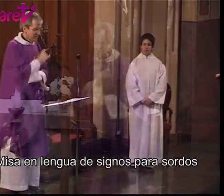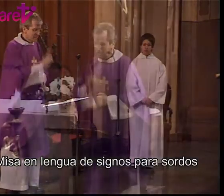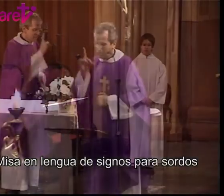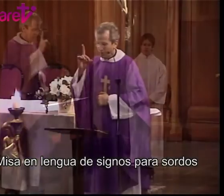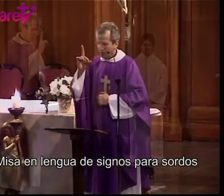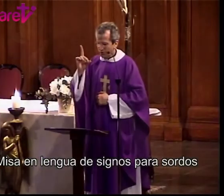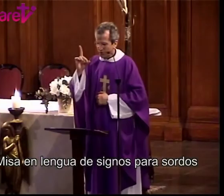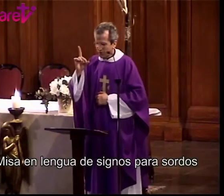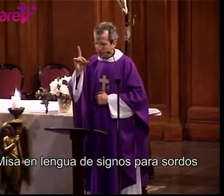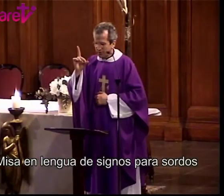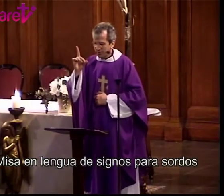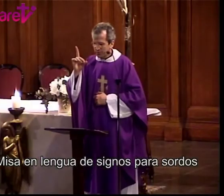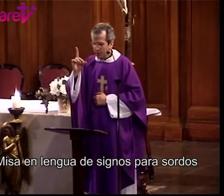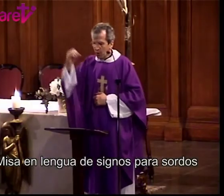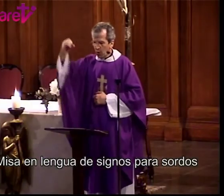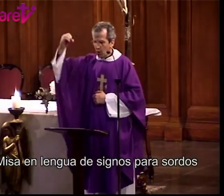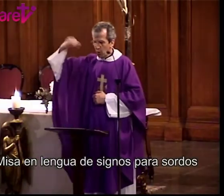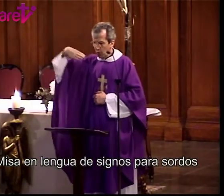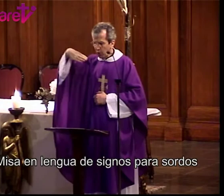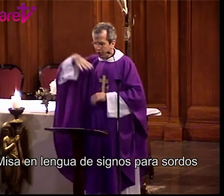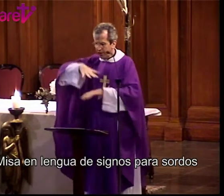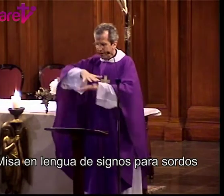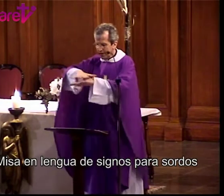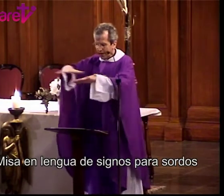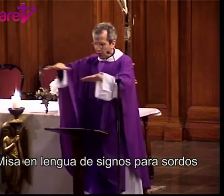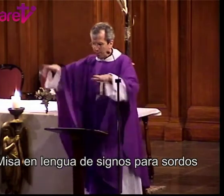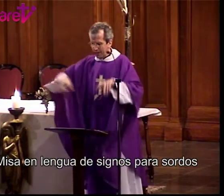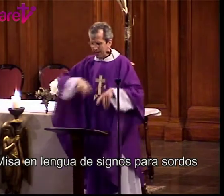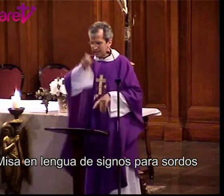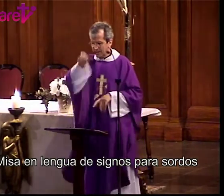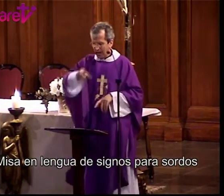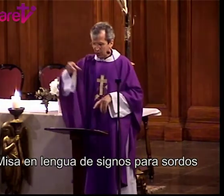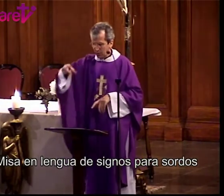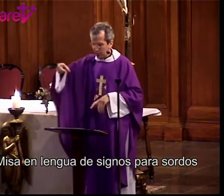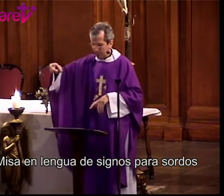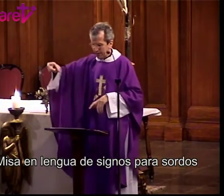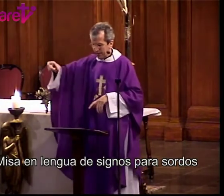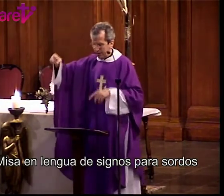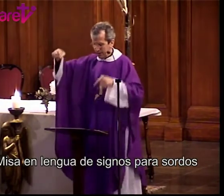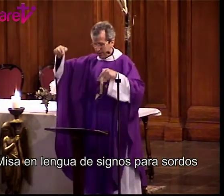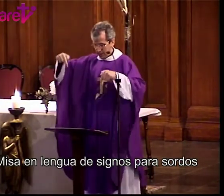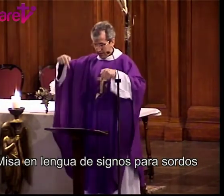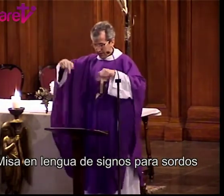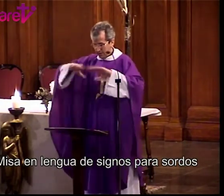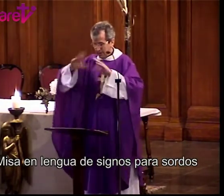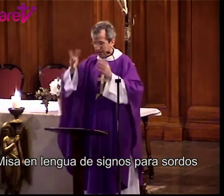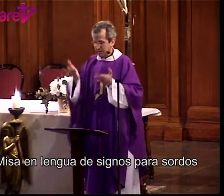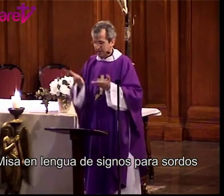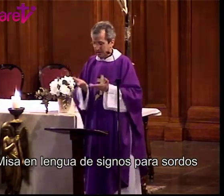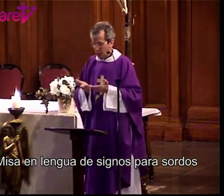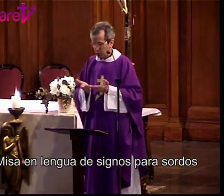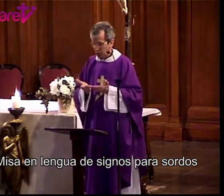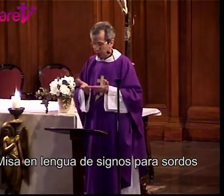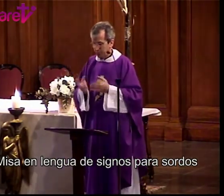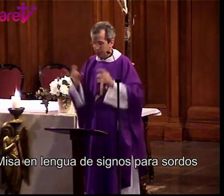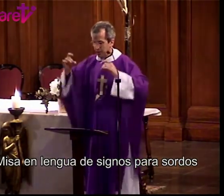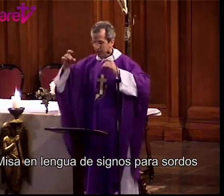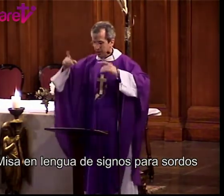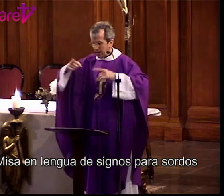Señor Dios, luz que alumbras a todo hombre que viene a este mundo,